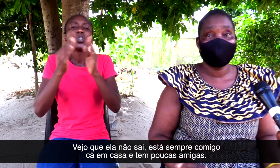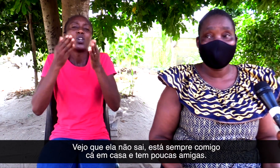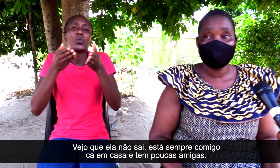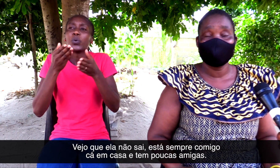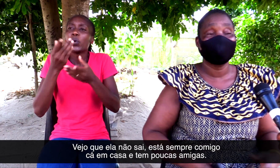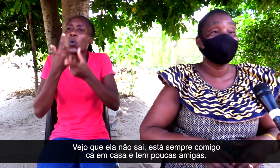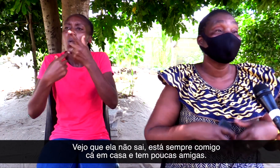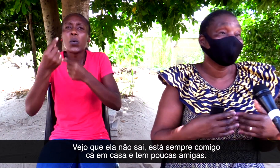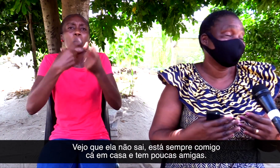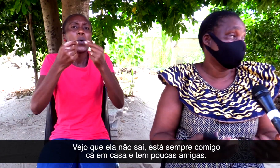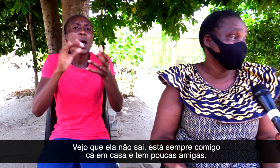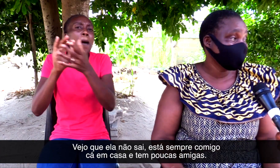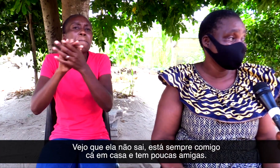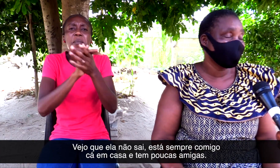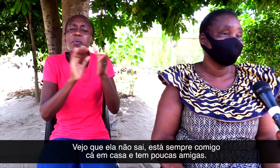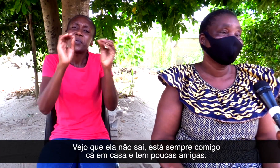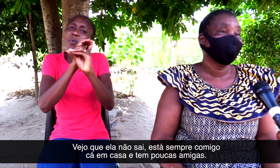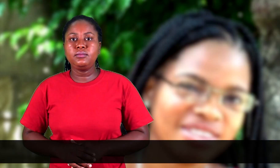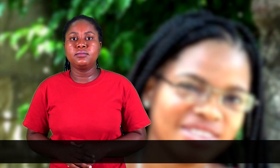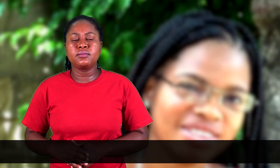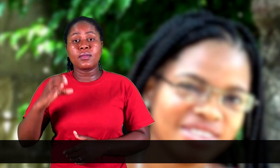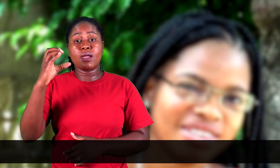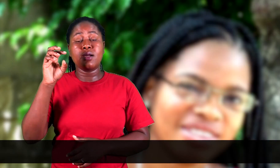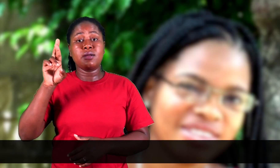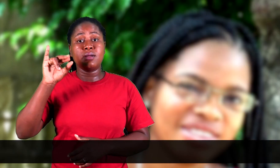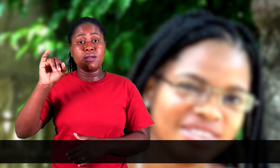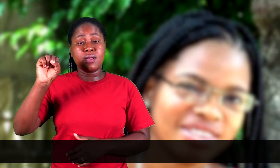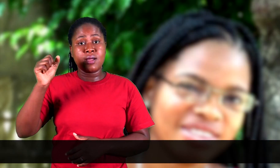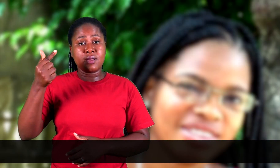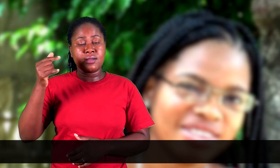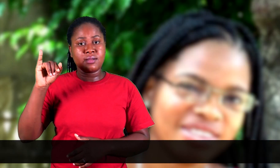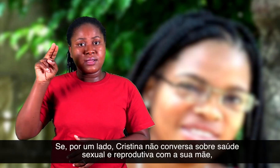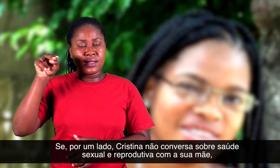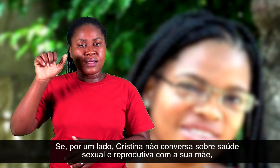não sai, não tem muitas amigas.